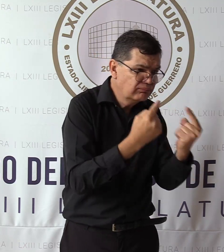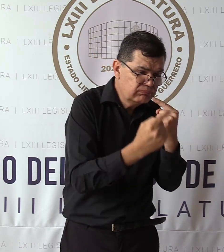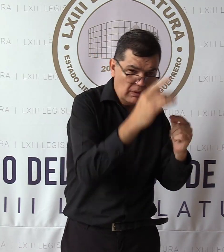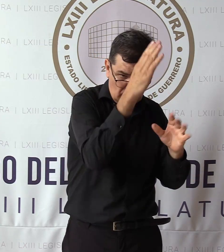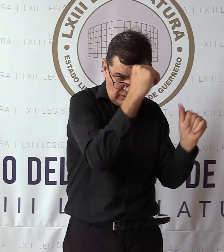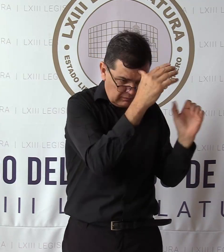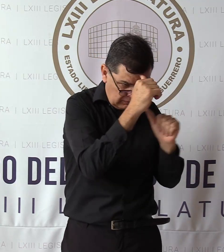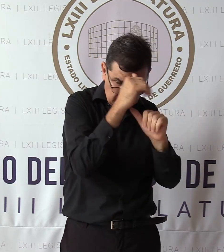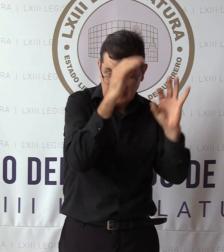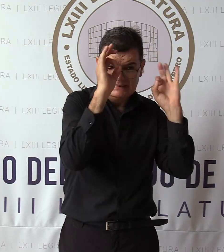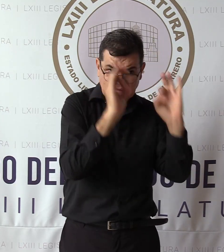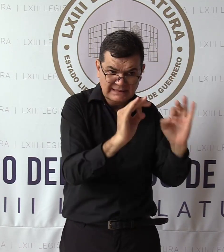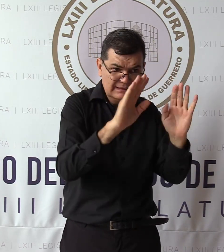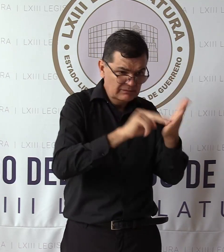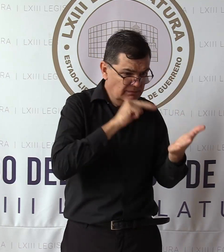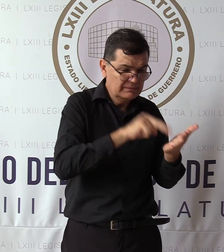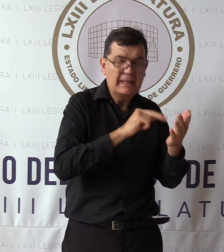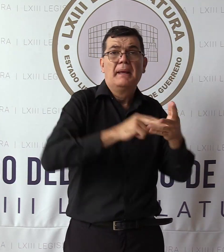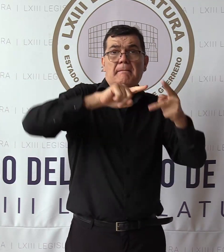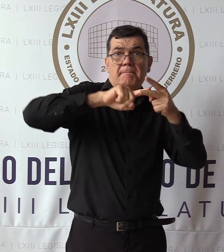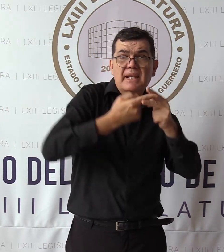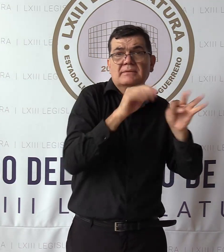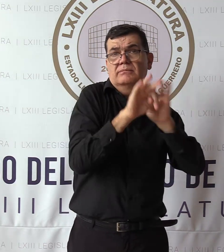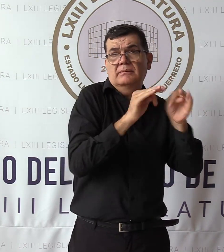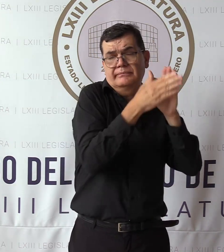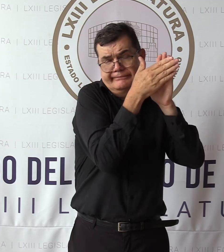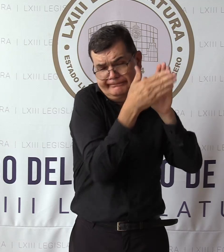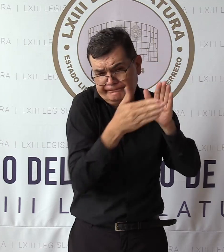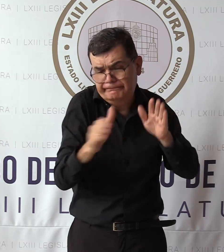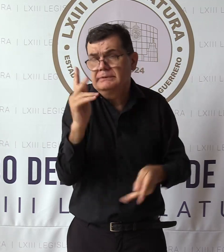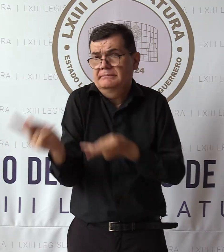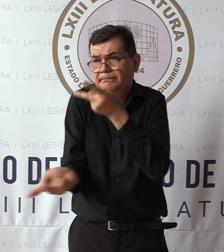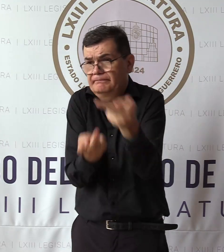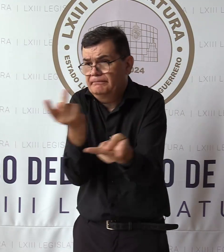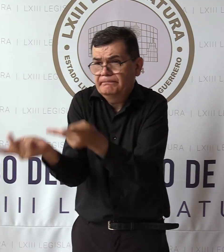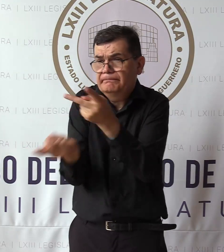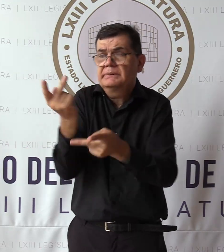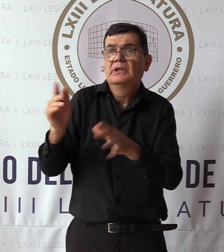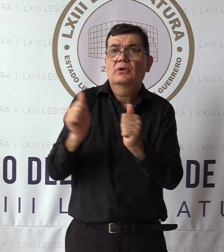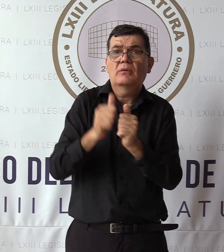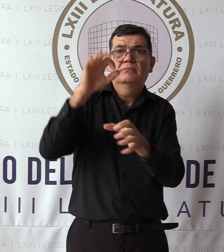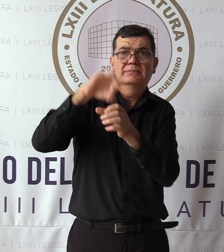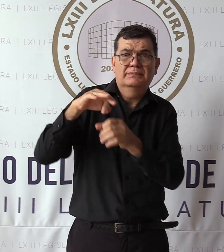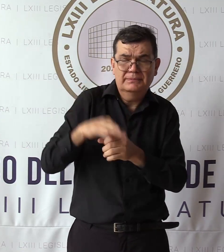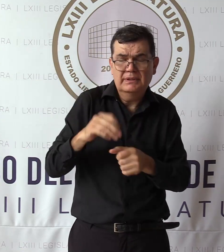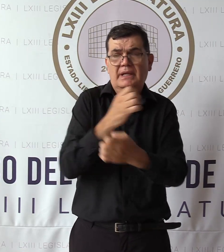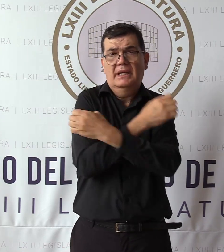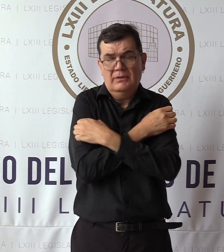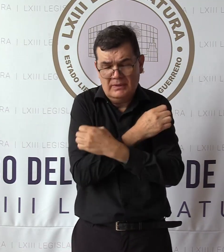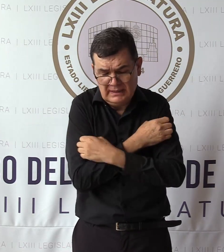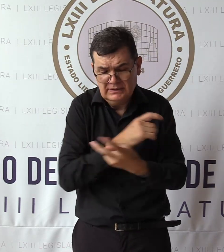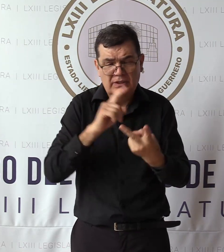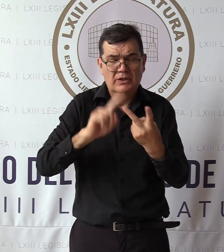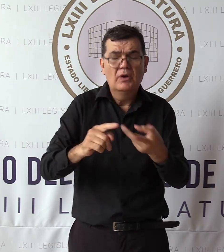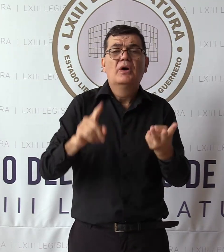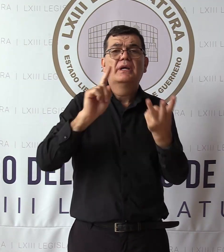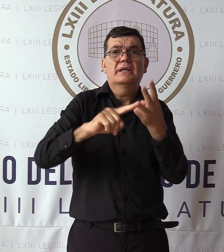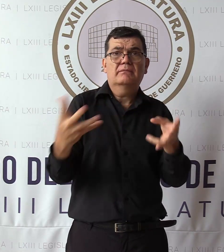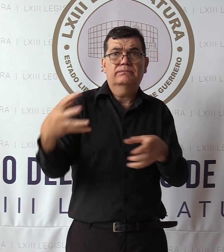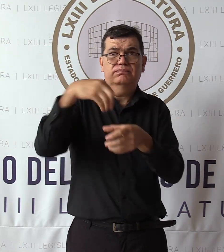del cual se da inicio a los trabajos del proceso de consulta en materia electoral, educación indígena e inclusiva y de la ley